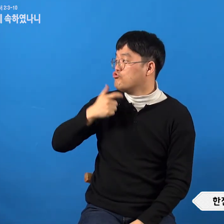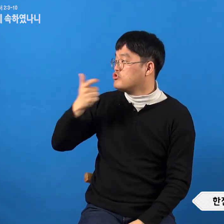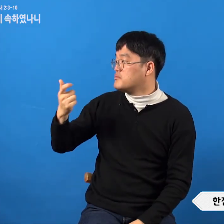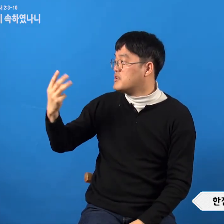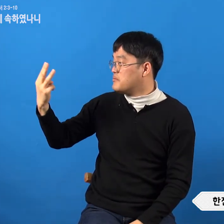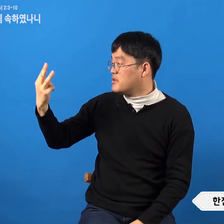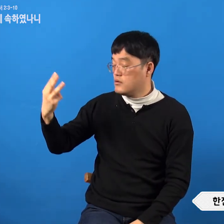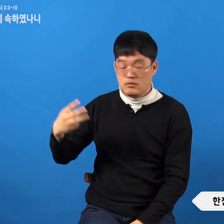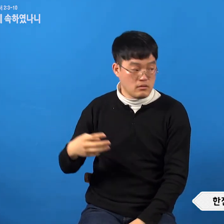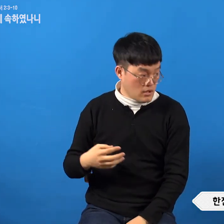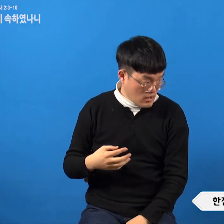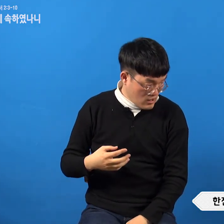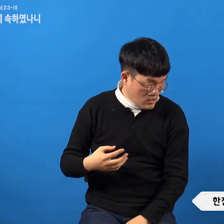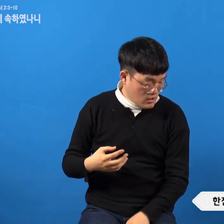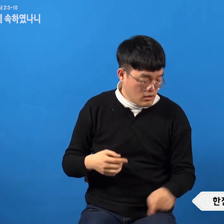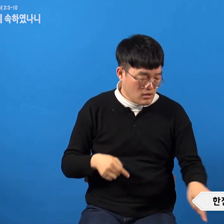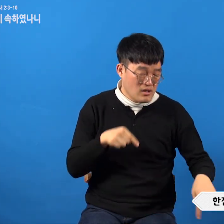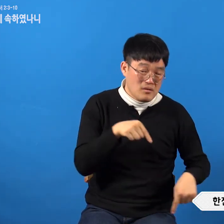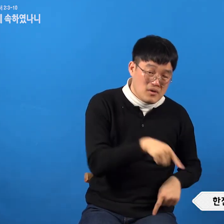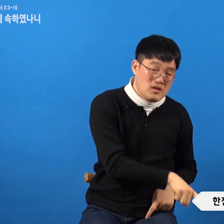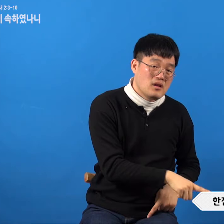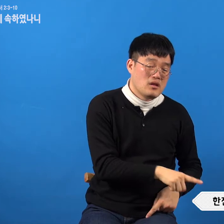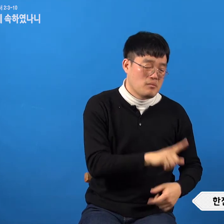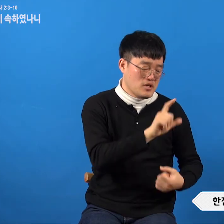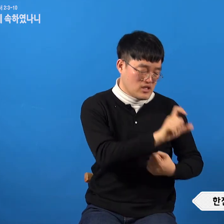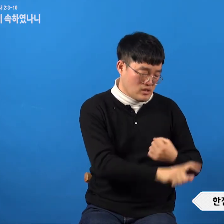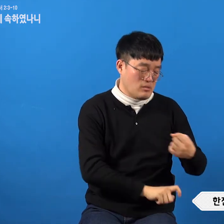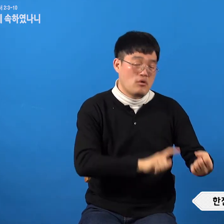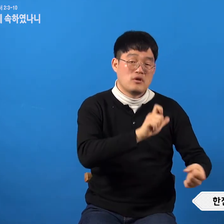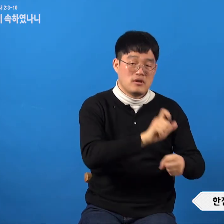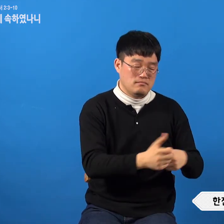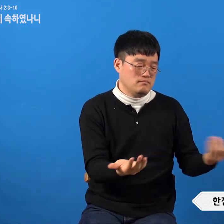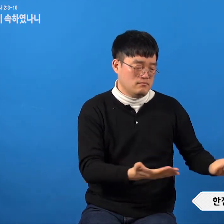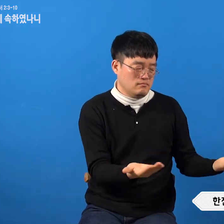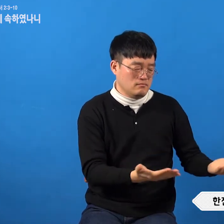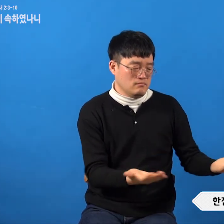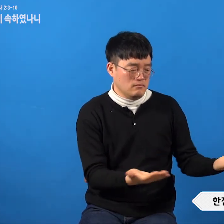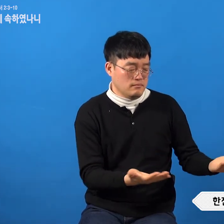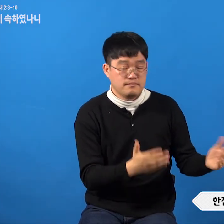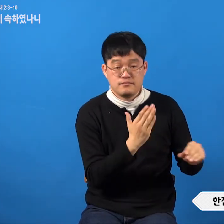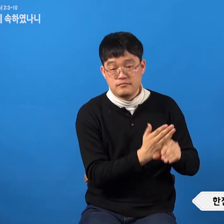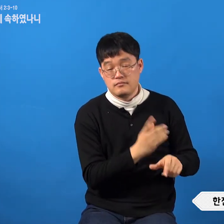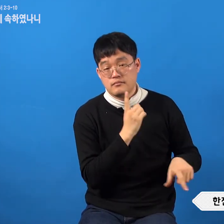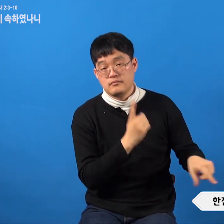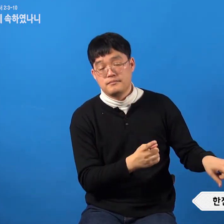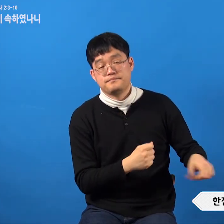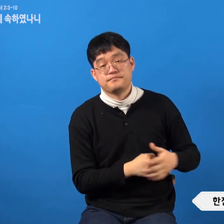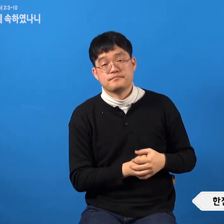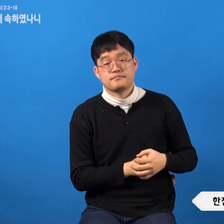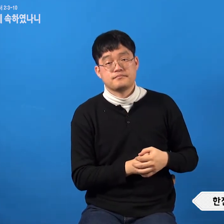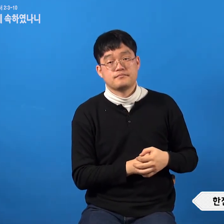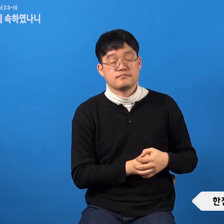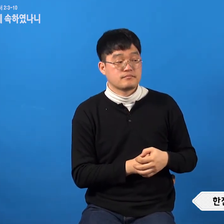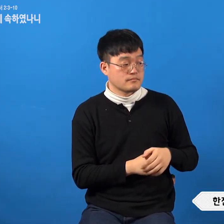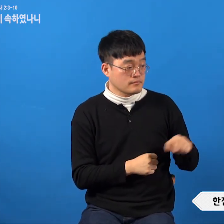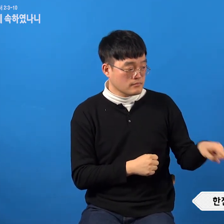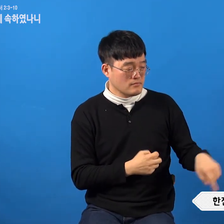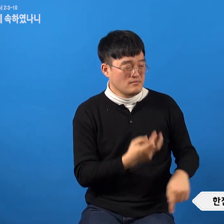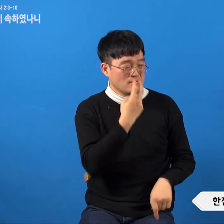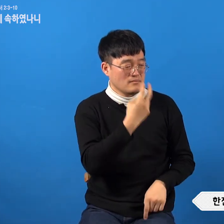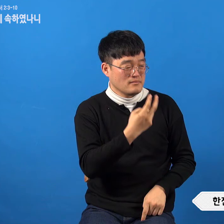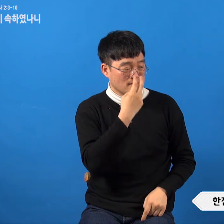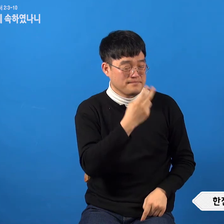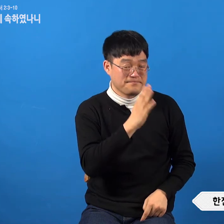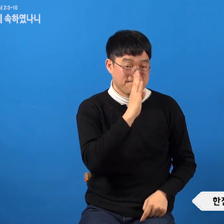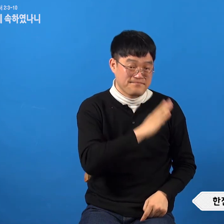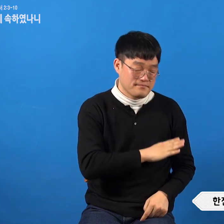합니다. 기관실 그 밑에서 15년째 지금 일을 하고 있다고 합니다. 그 공기도